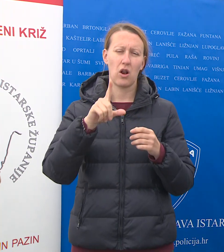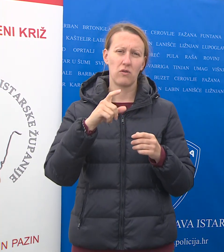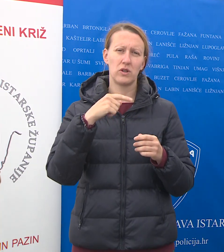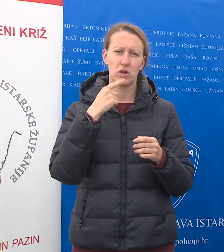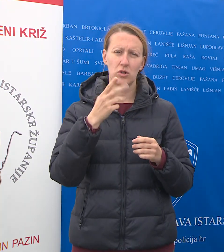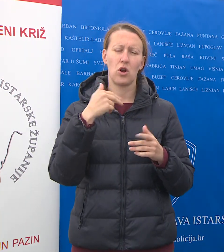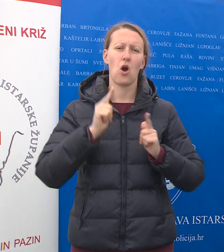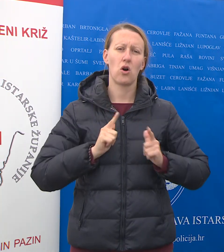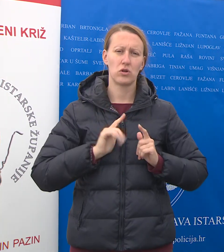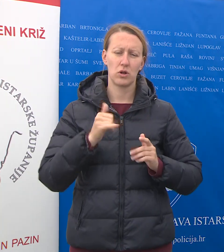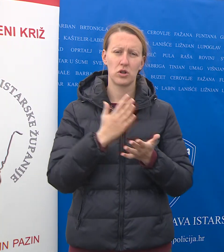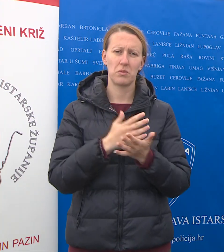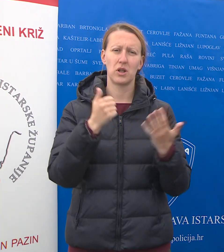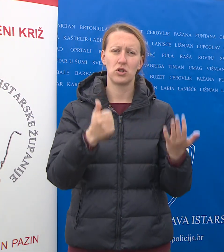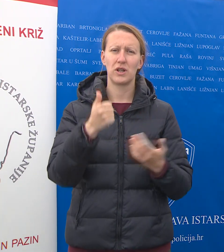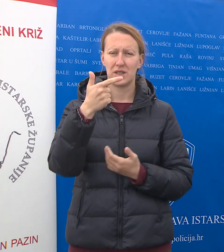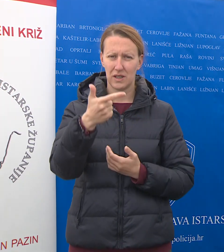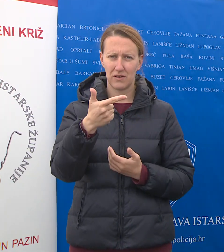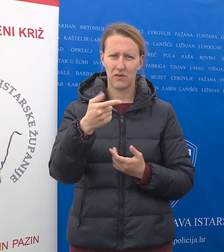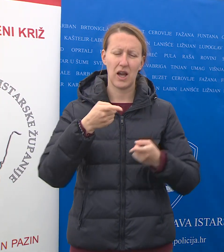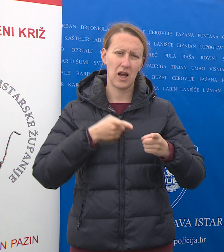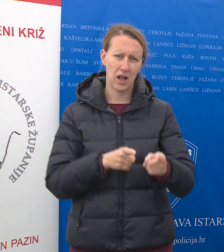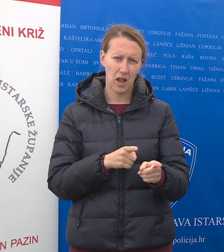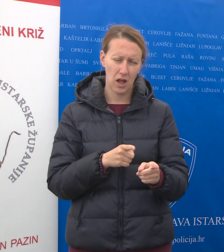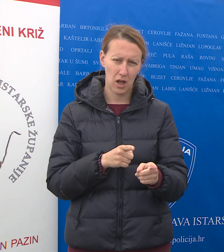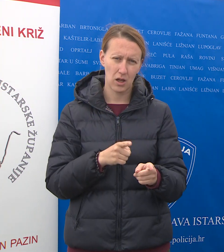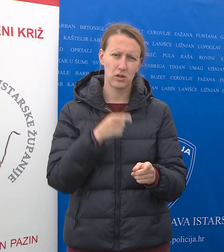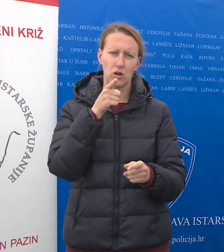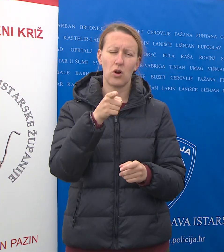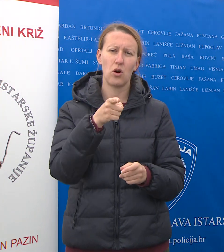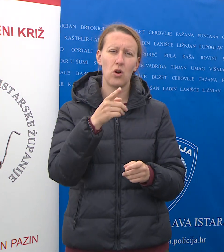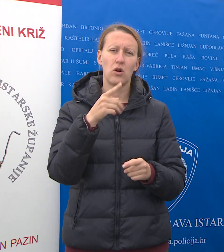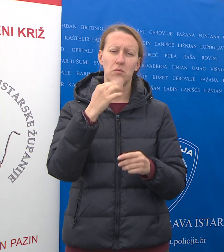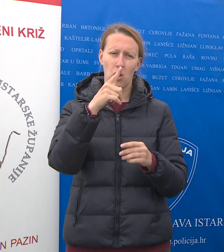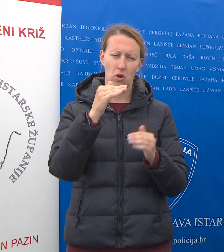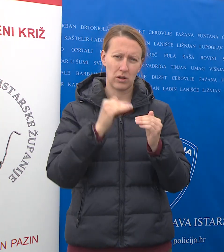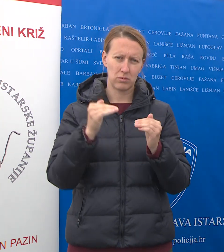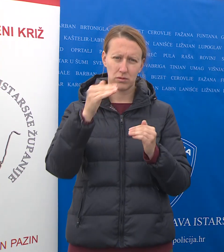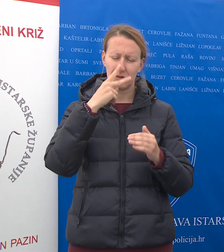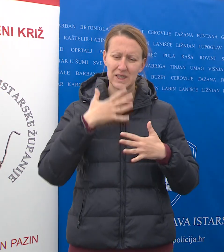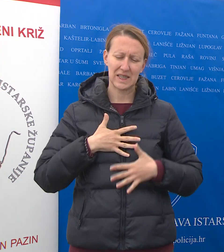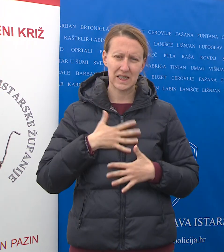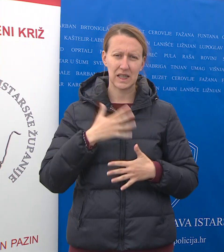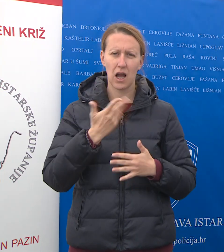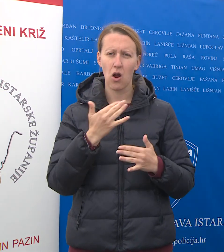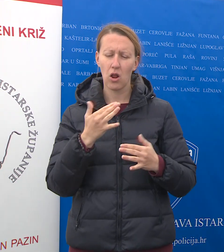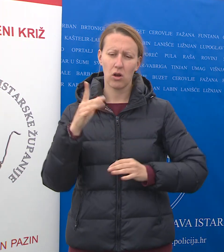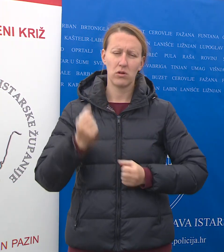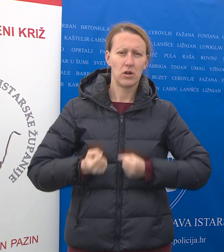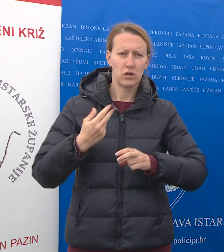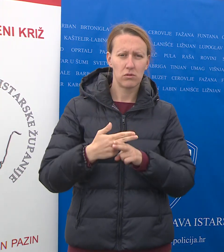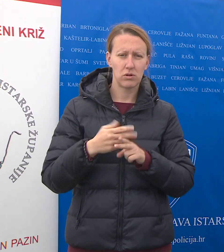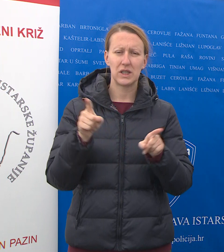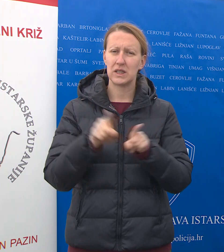Znači, očekujemo da će biti 62 hospitalizirana. Oni su po onoj gradaciji kliničke slike u